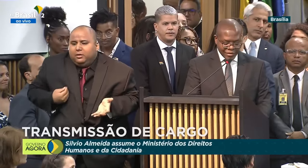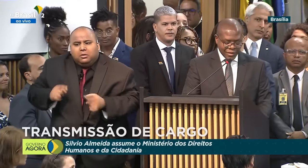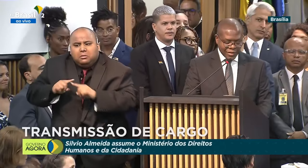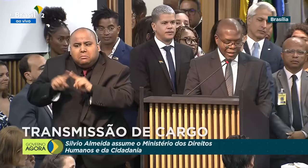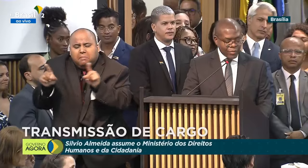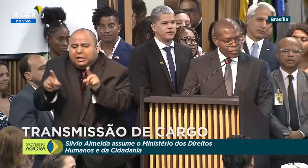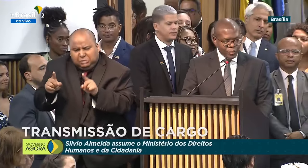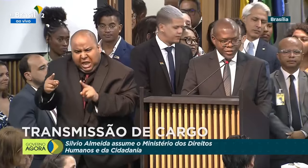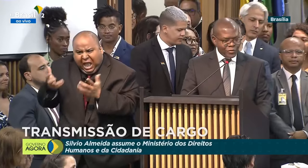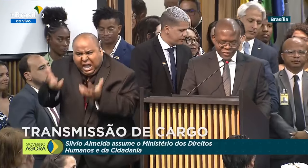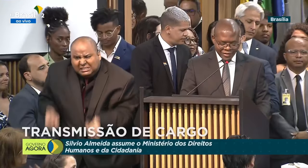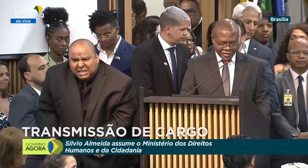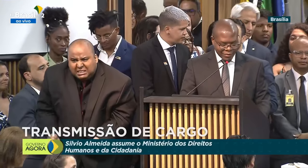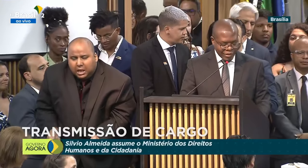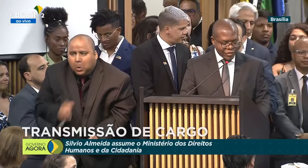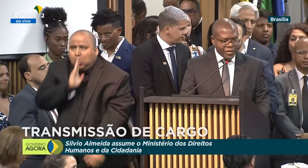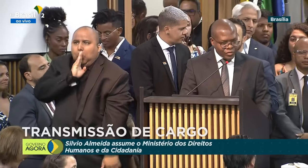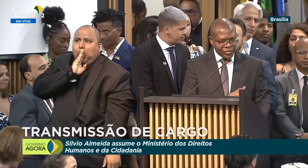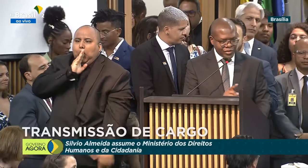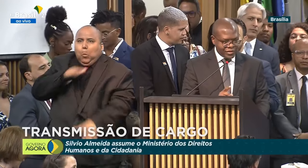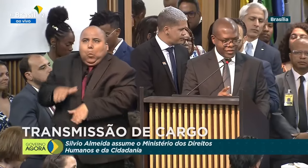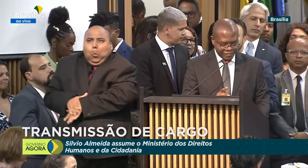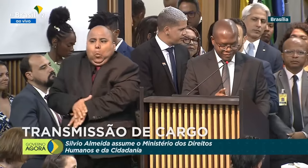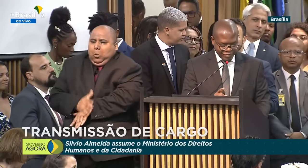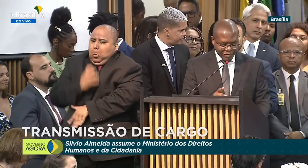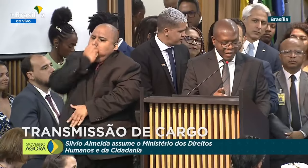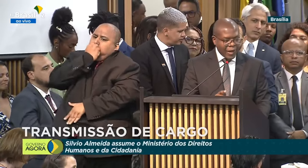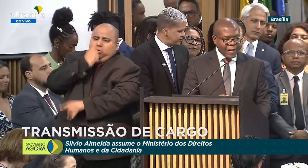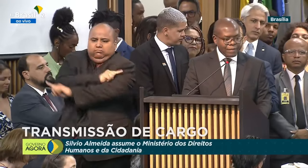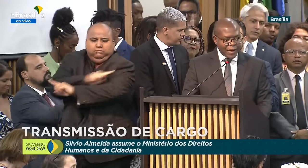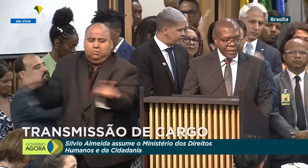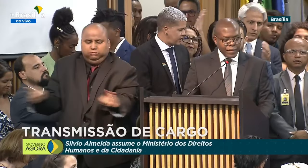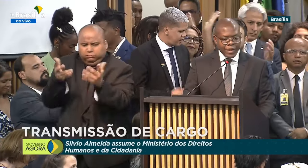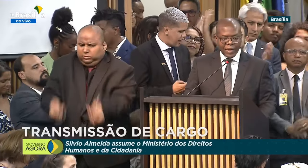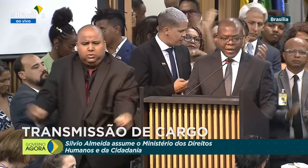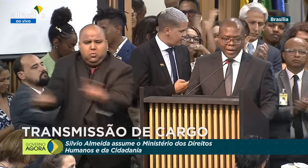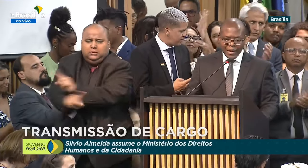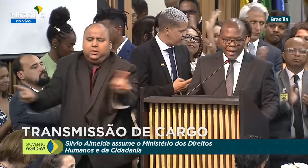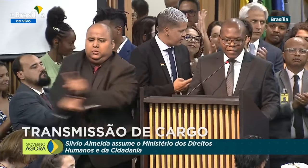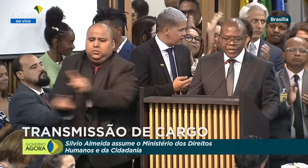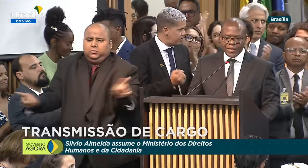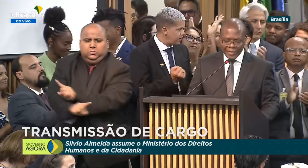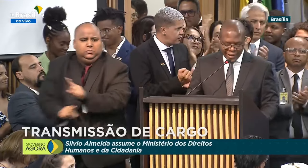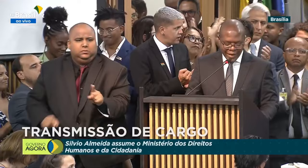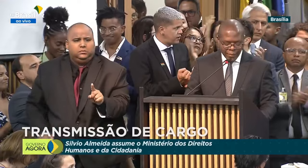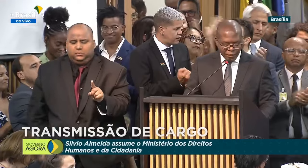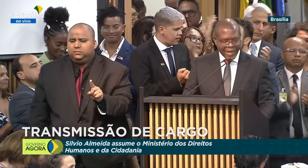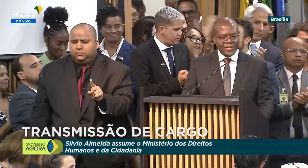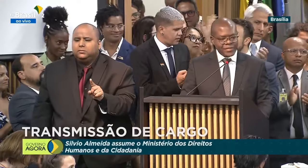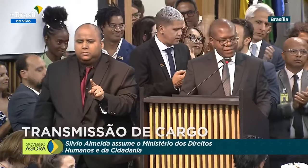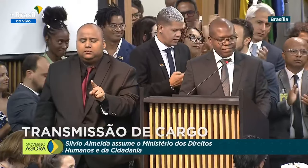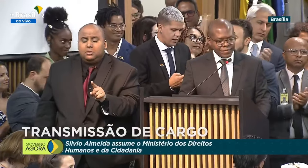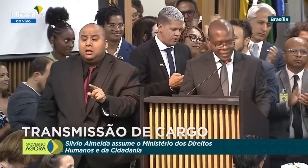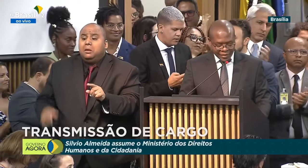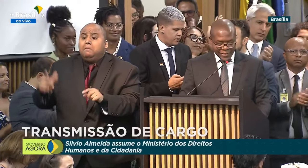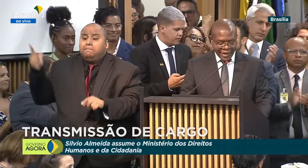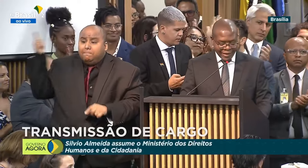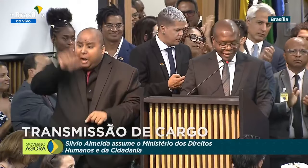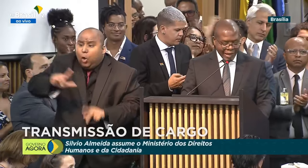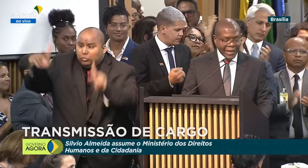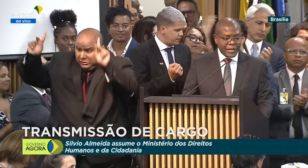jamais aceitaremos o preço do silenciamento da Injustiça a verdadeira paz